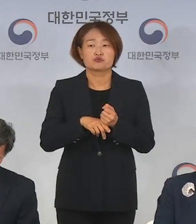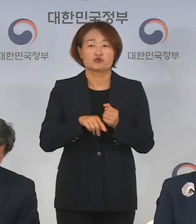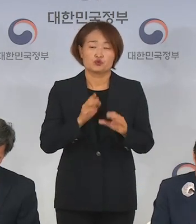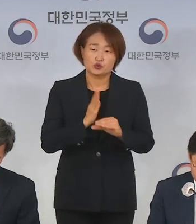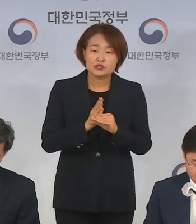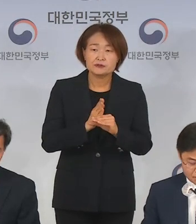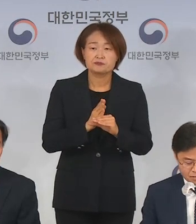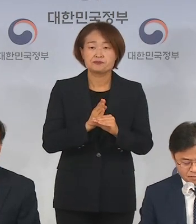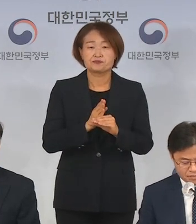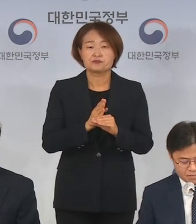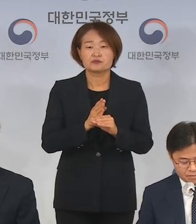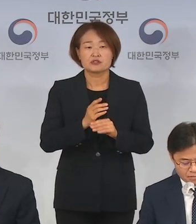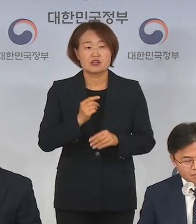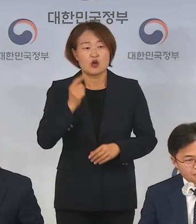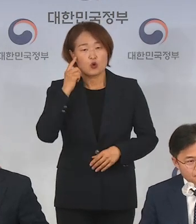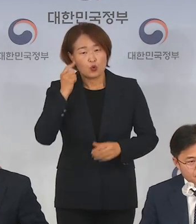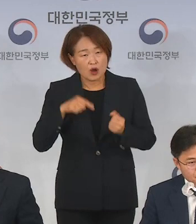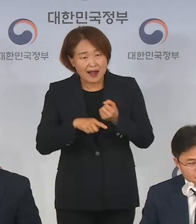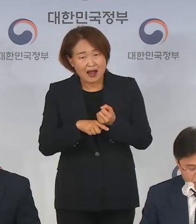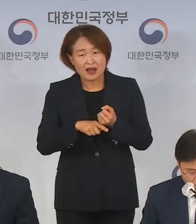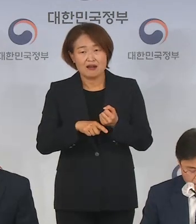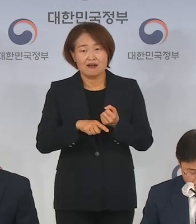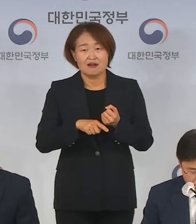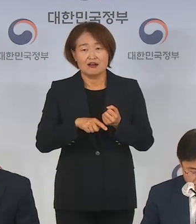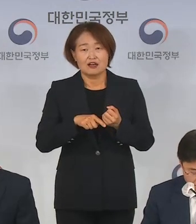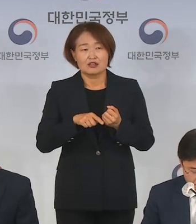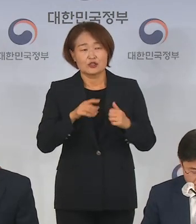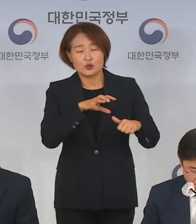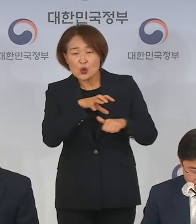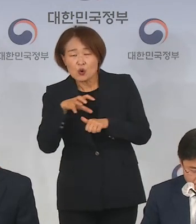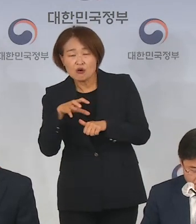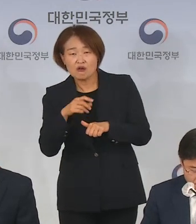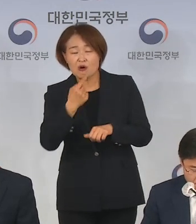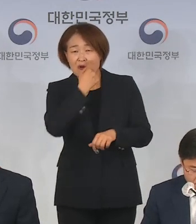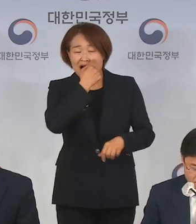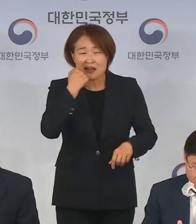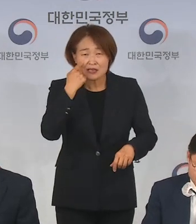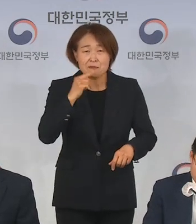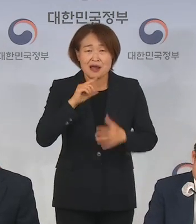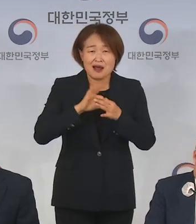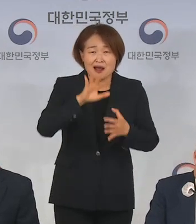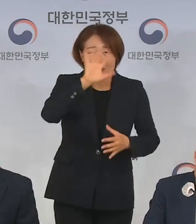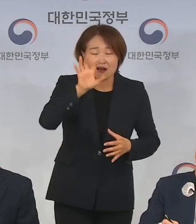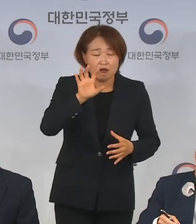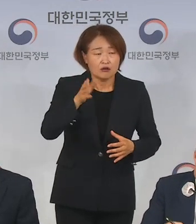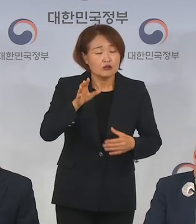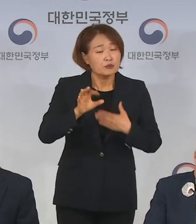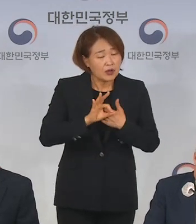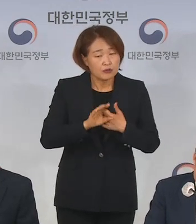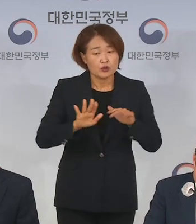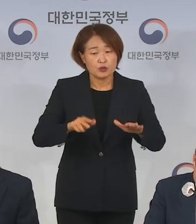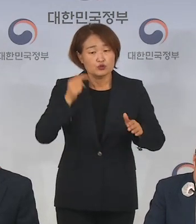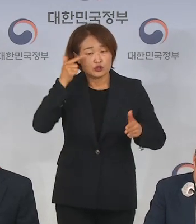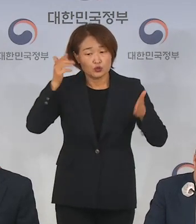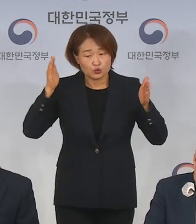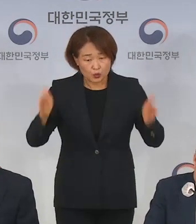해서 굉장히 중압감을 갖고 있다고 처음에 이제 말씀을 하셨는데 그렇다면 이번 6일 동안 가는